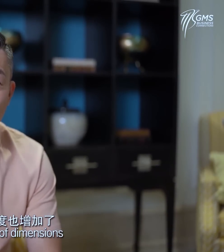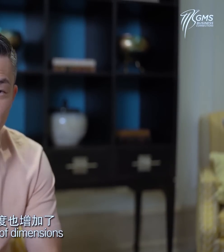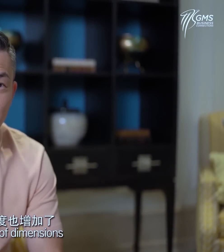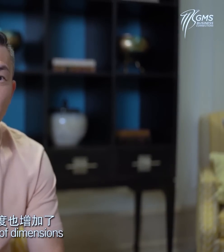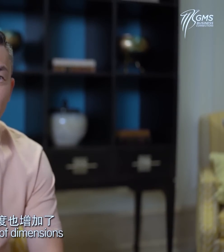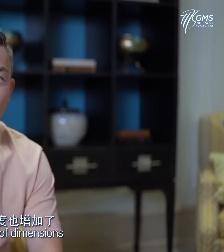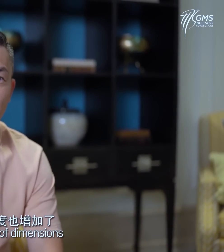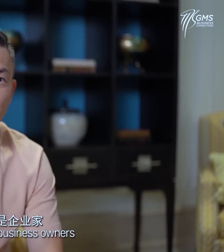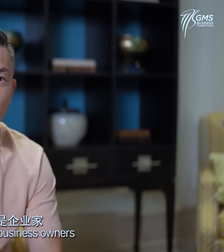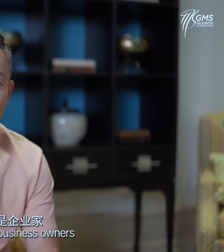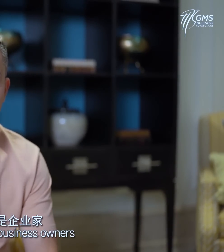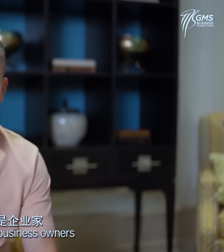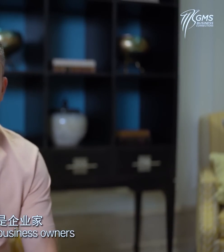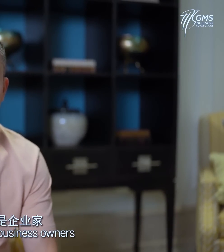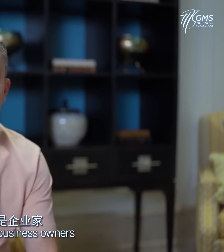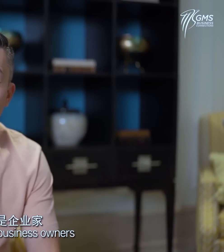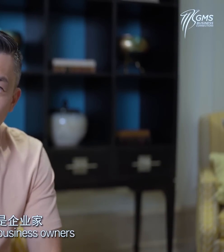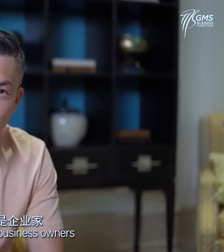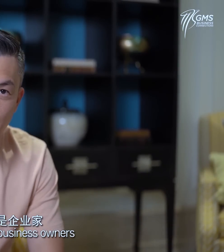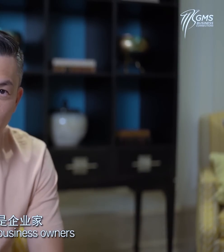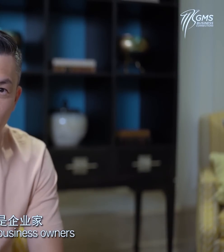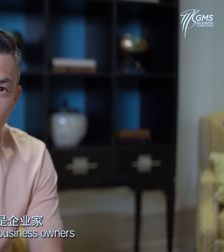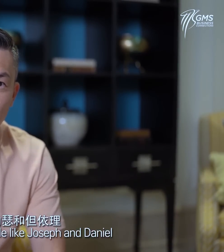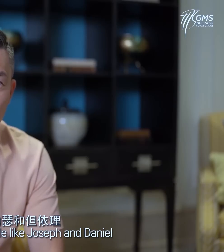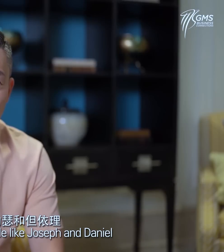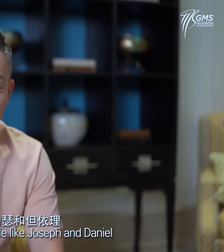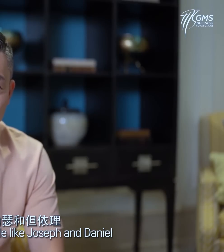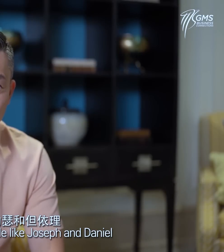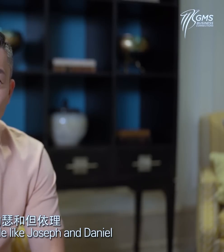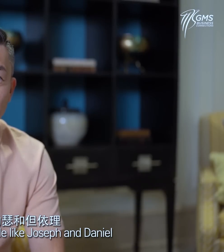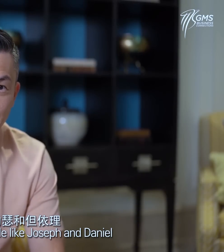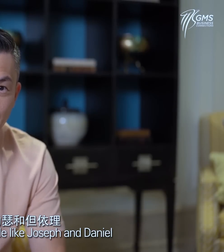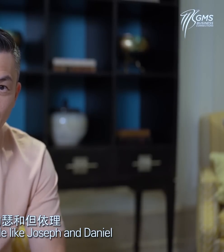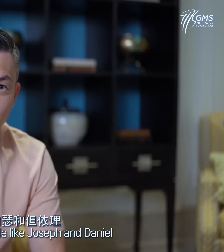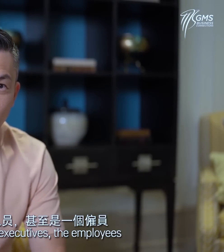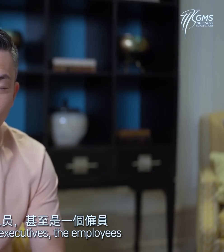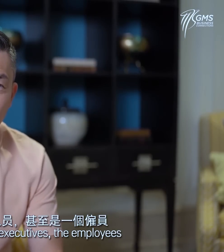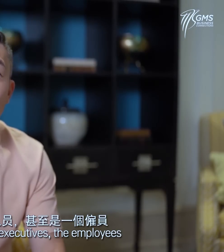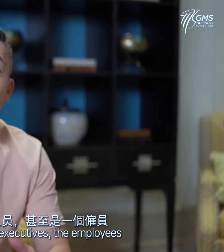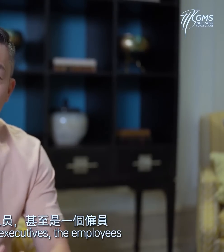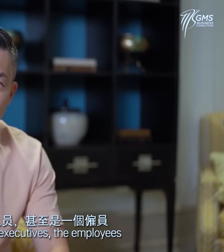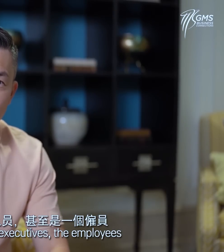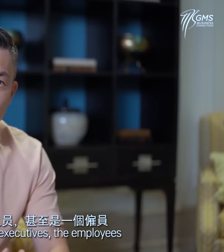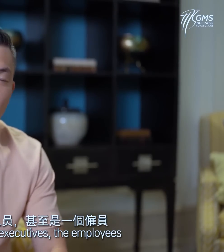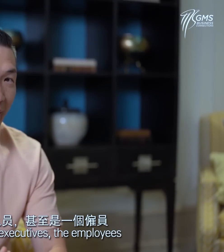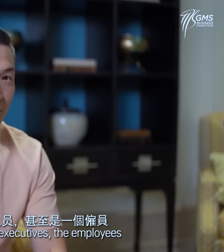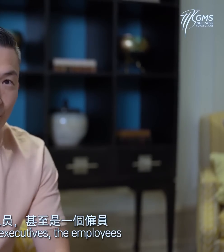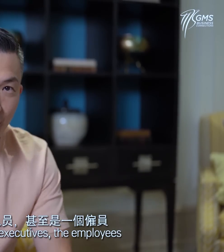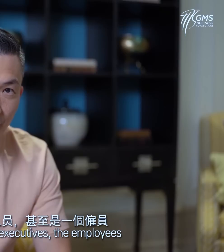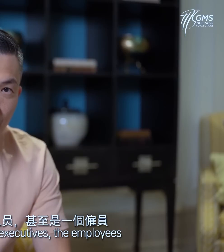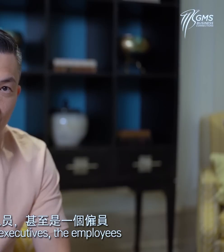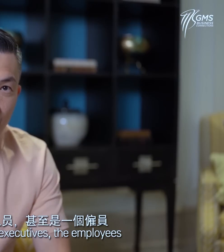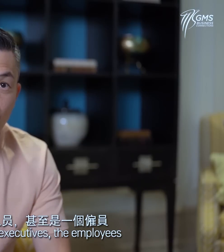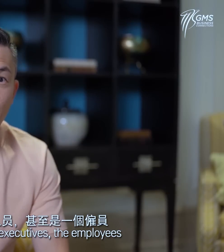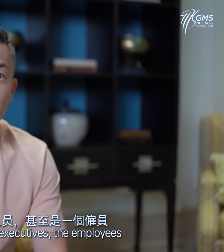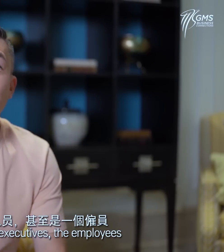sekali, dimensinya bertambah, bukan hanya pemilik usaha, tetapi seperti Yusuf dan Daniel, orang-orang yang bekerja, seorang